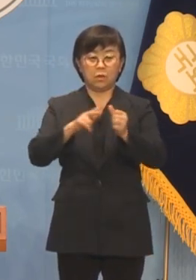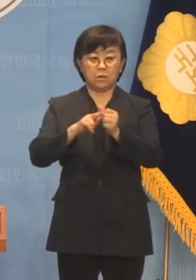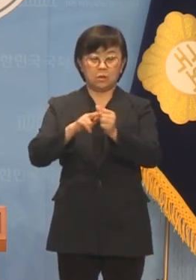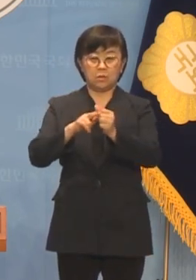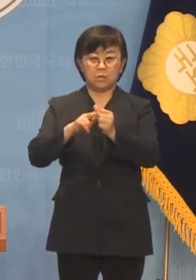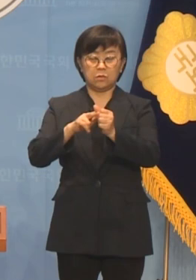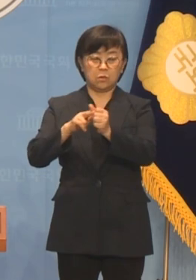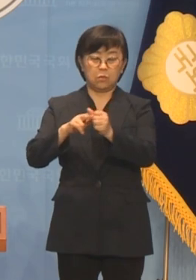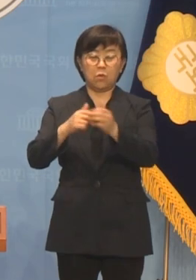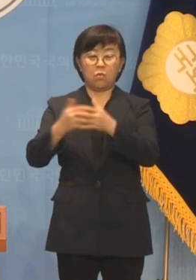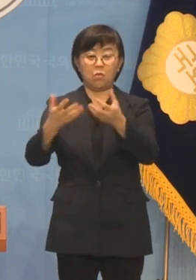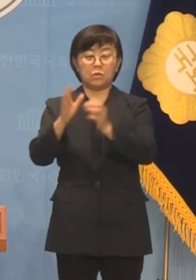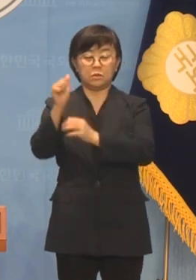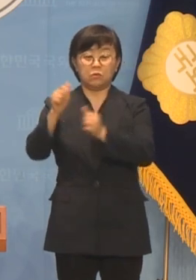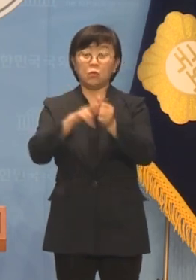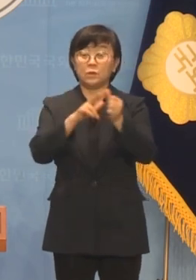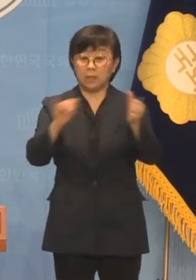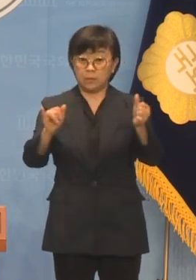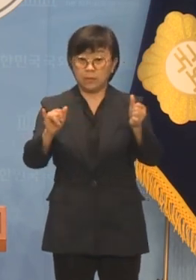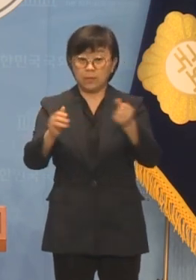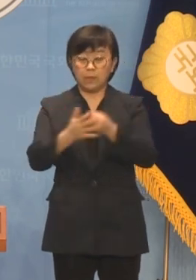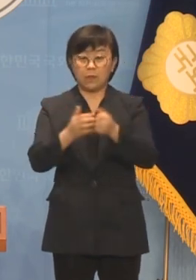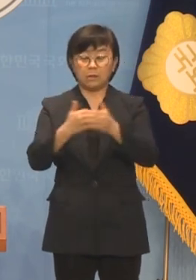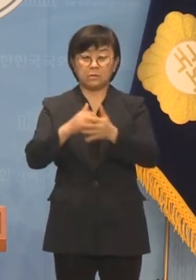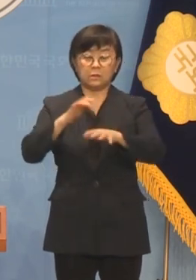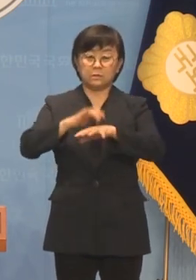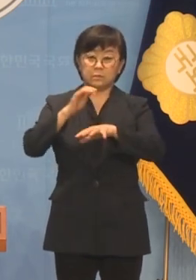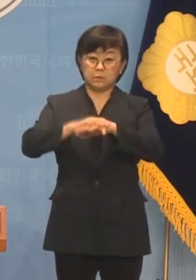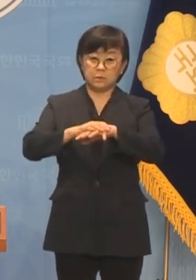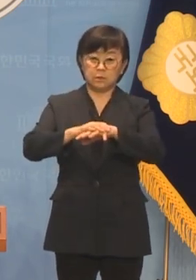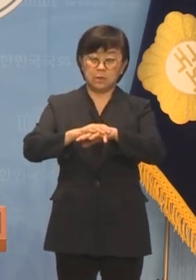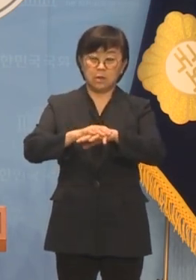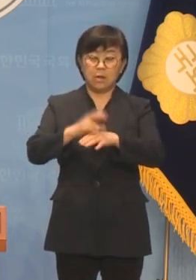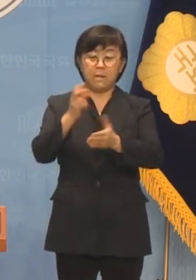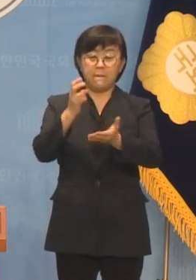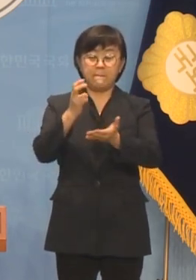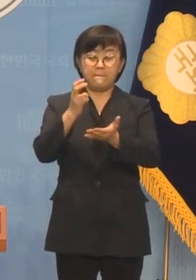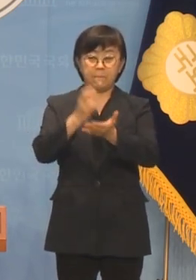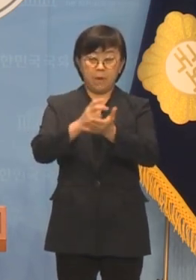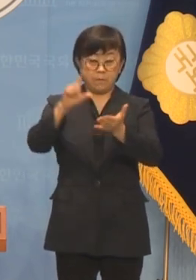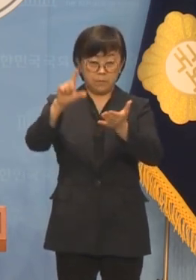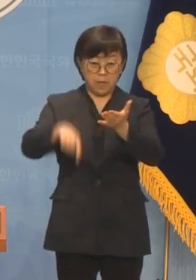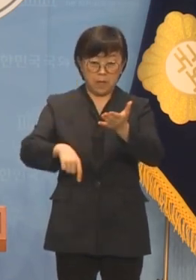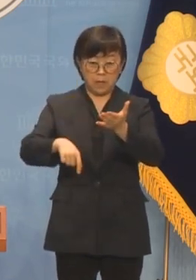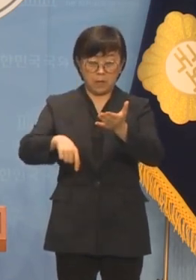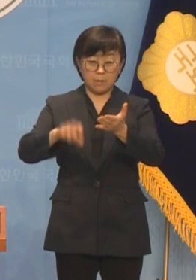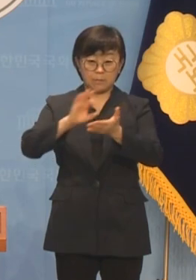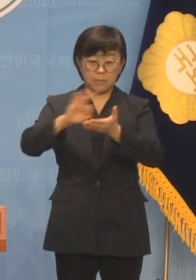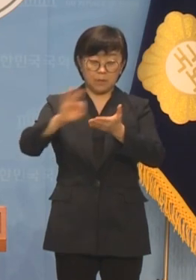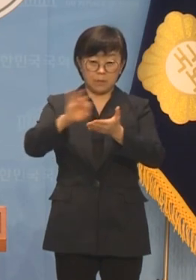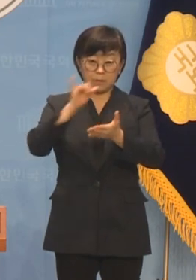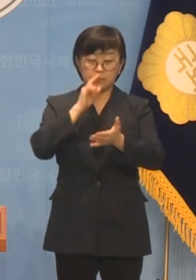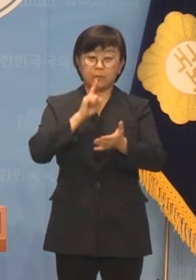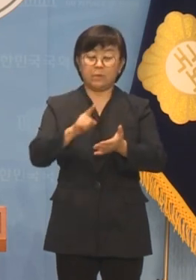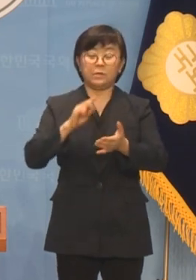조태용 국가정보원장 후보자가 상습적 법카 쪼개기 결제를 했다는 의혹이 불거지고